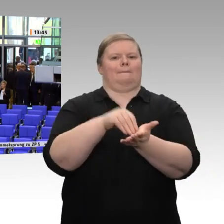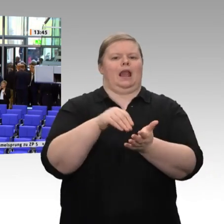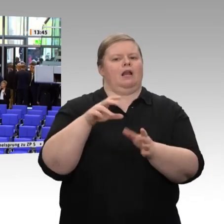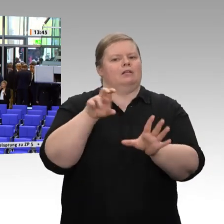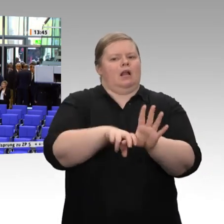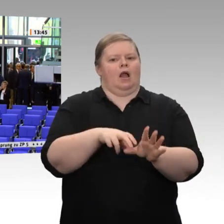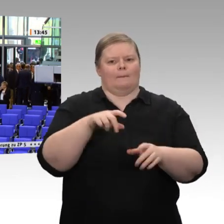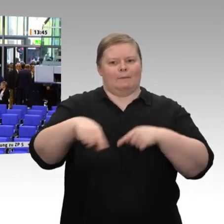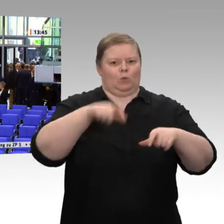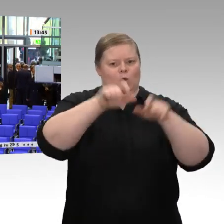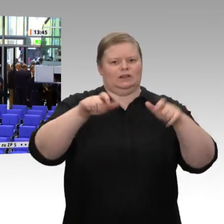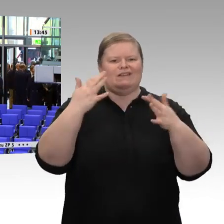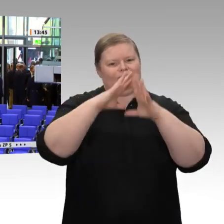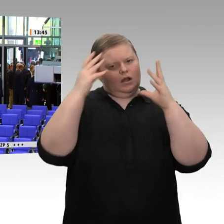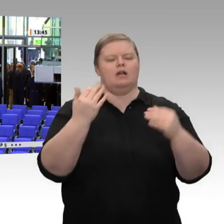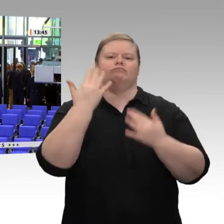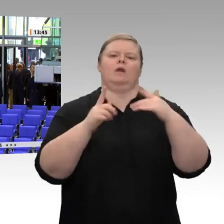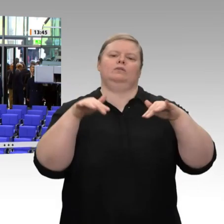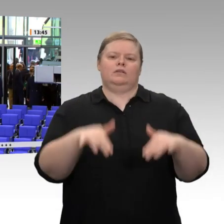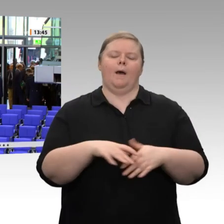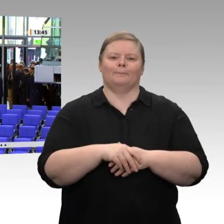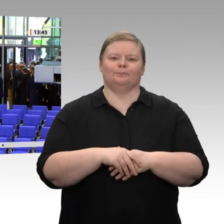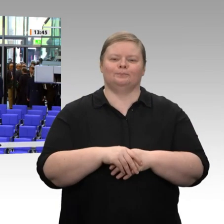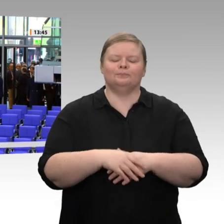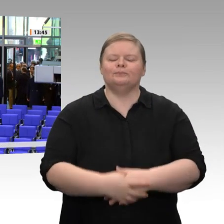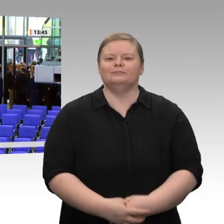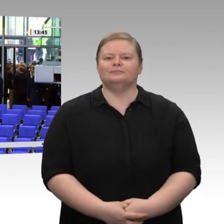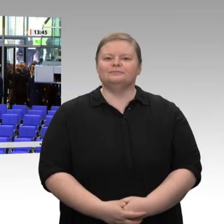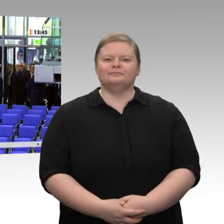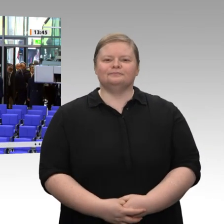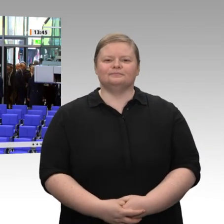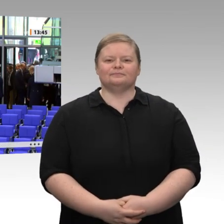Abstimmung teilnehmenden Abgeordneten.